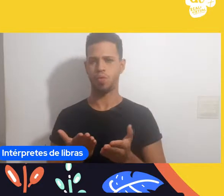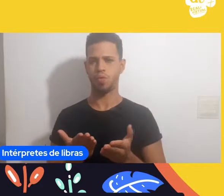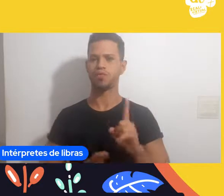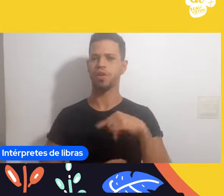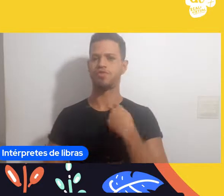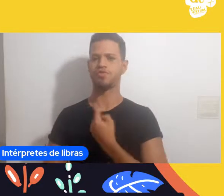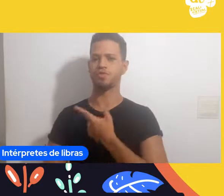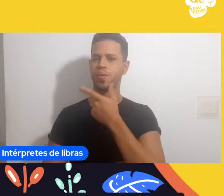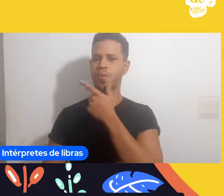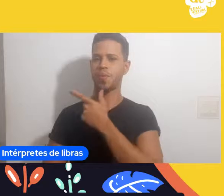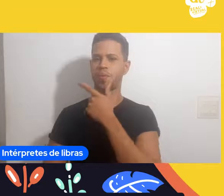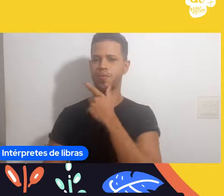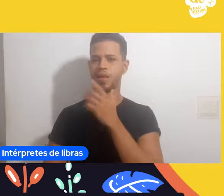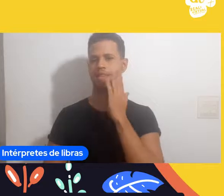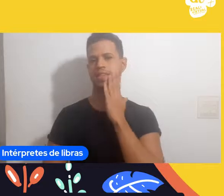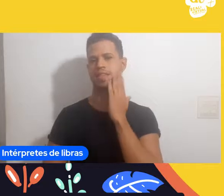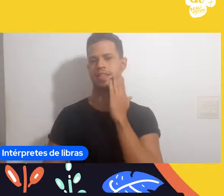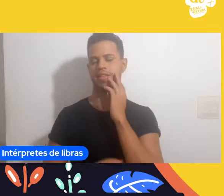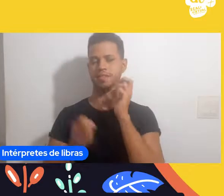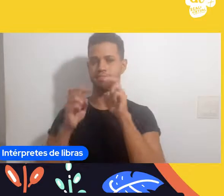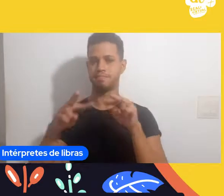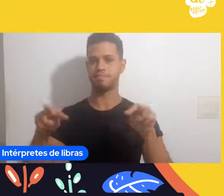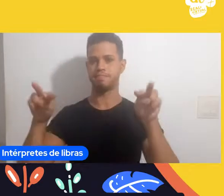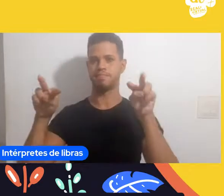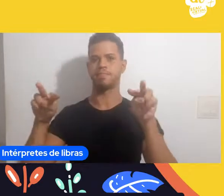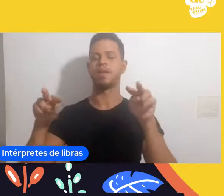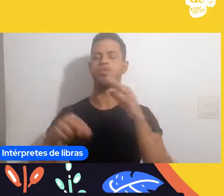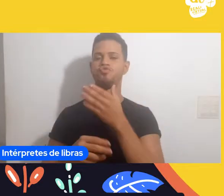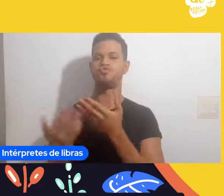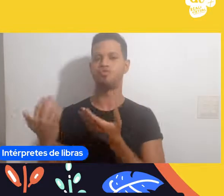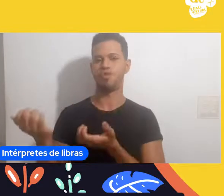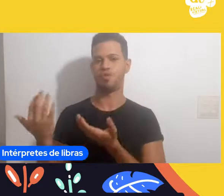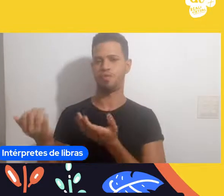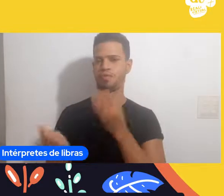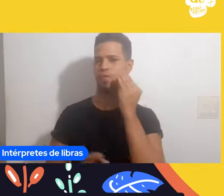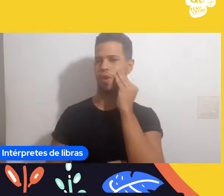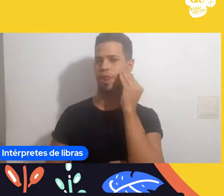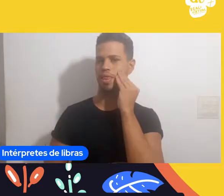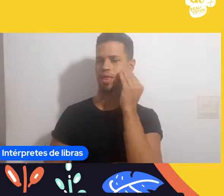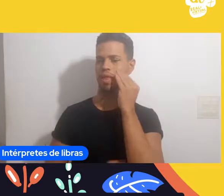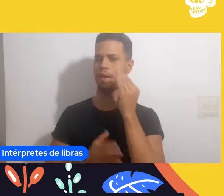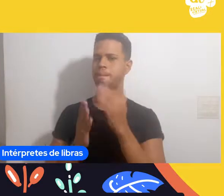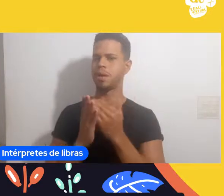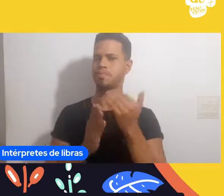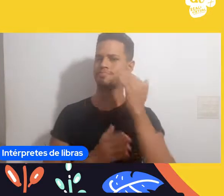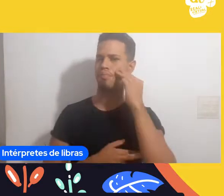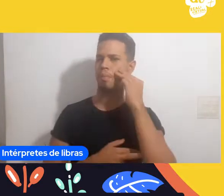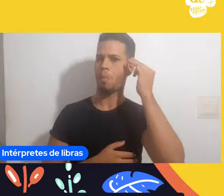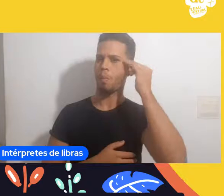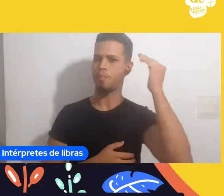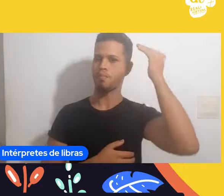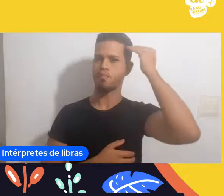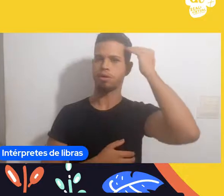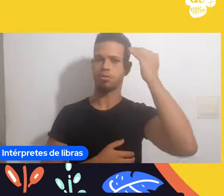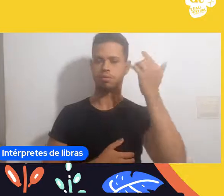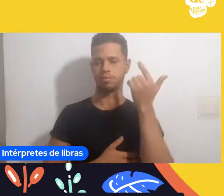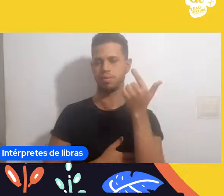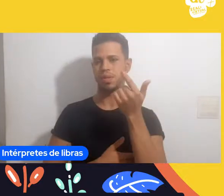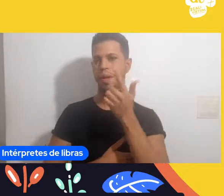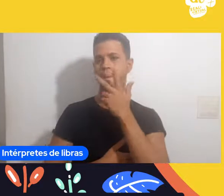olhar esse adolescente mais imaturo, esse adulto que não consegue lidar